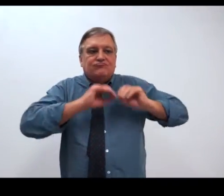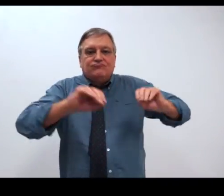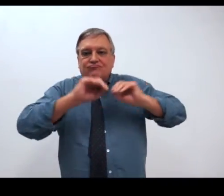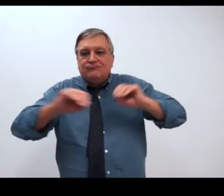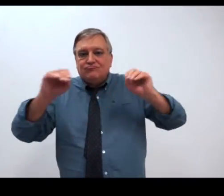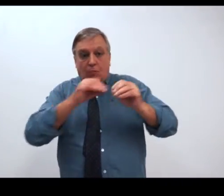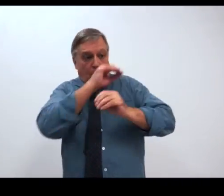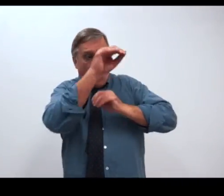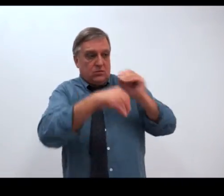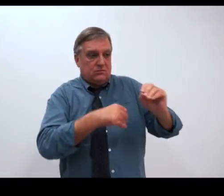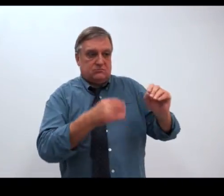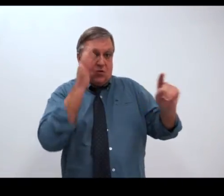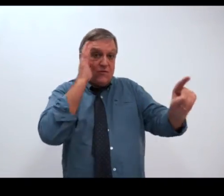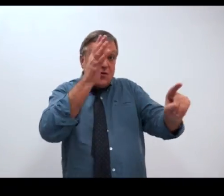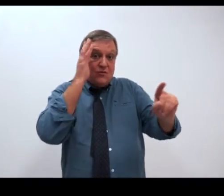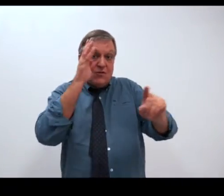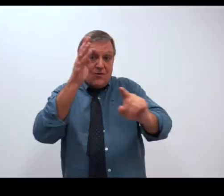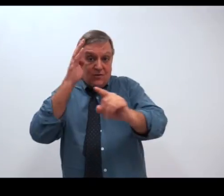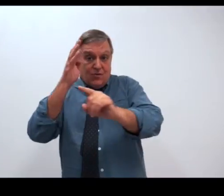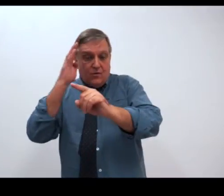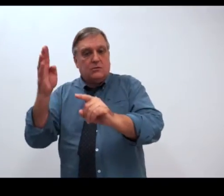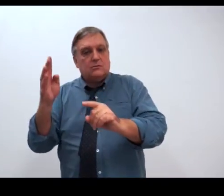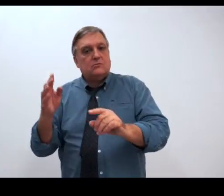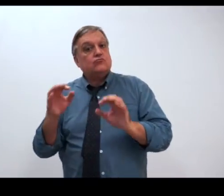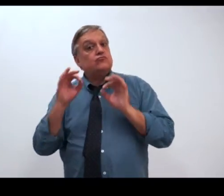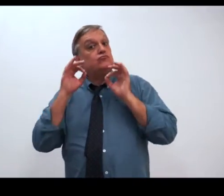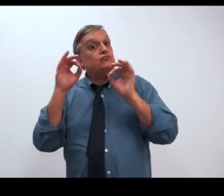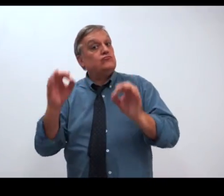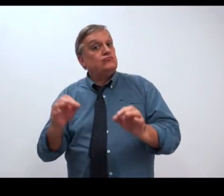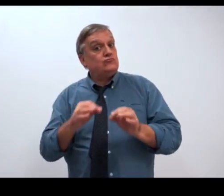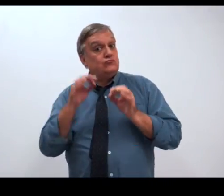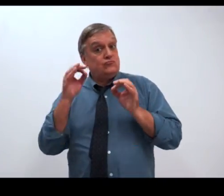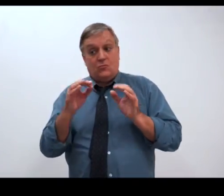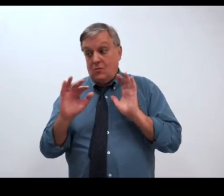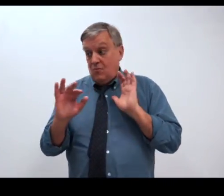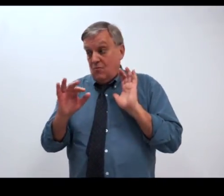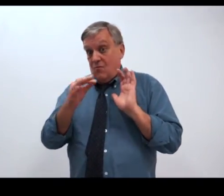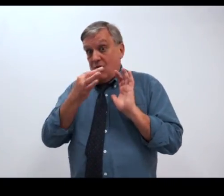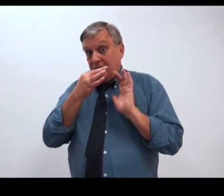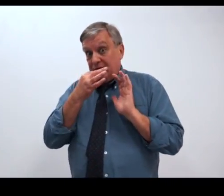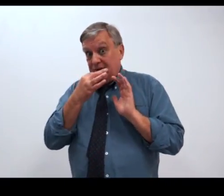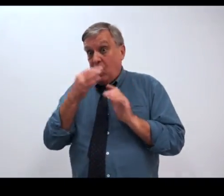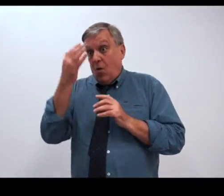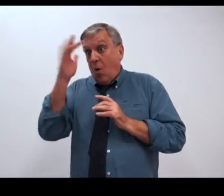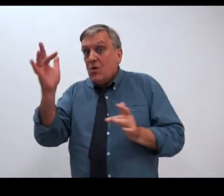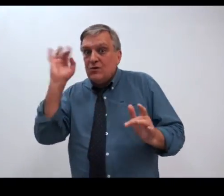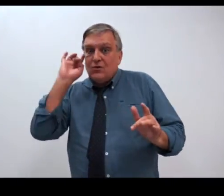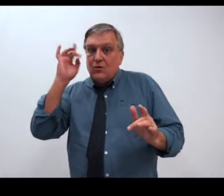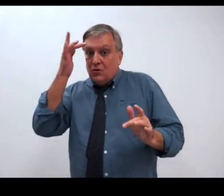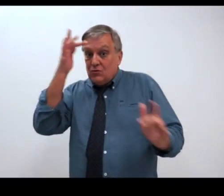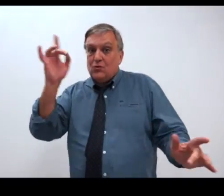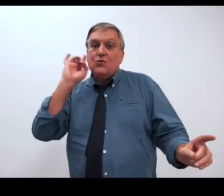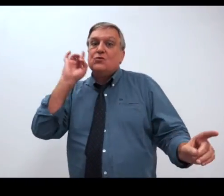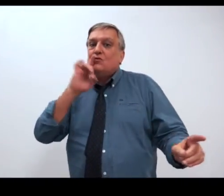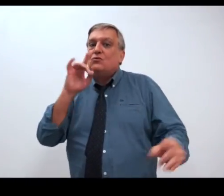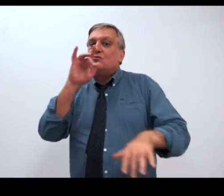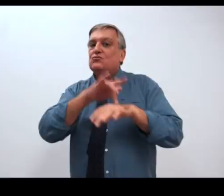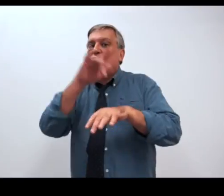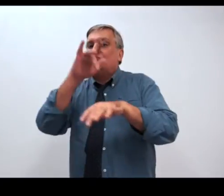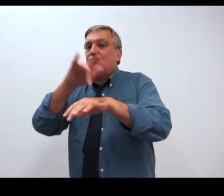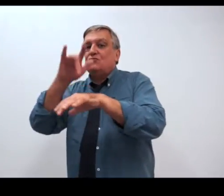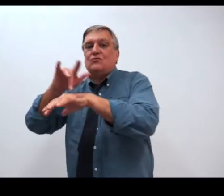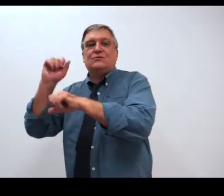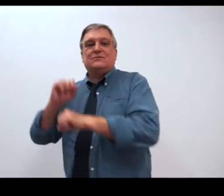cette culture dans laquelle il baigne et qu'il fait connaître avec enthousiasme partout dans le monde où il donne de nombreuses